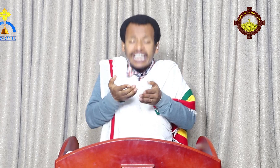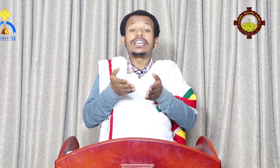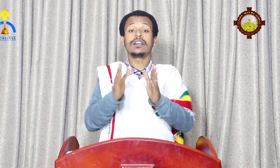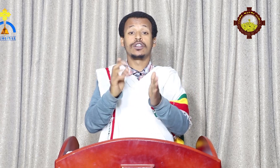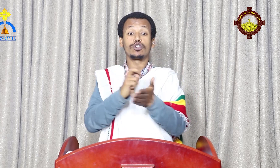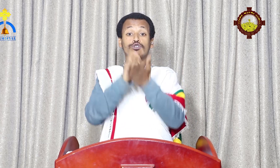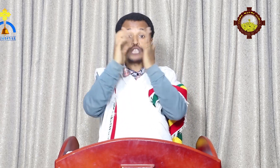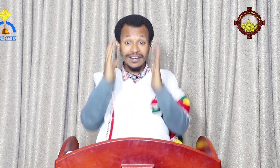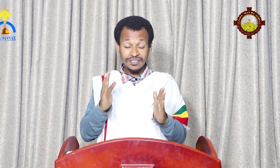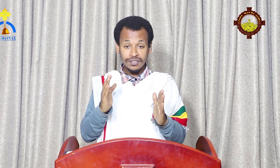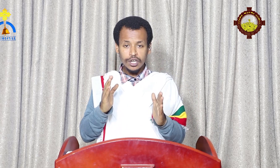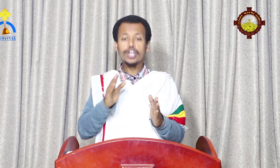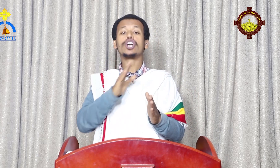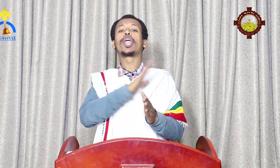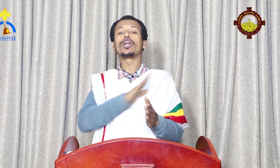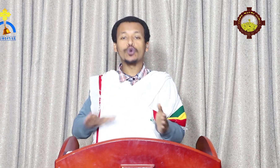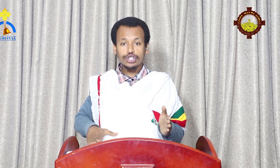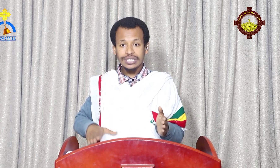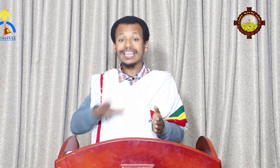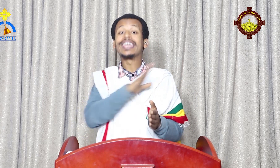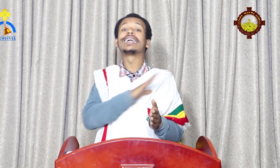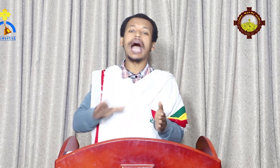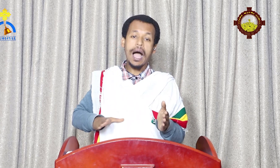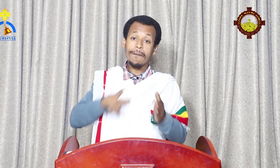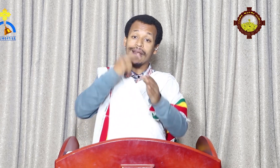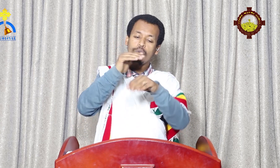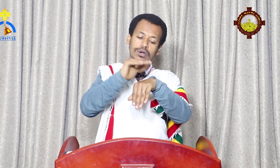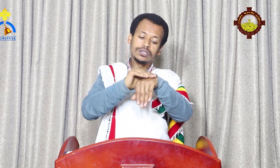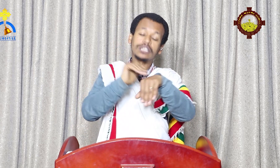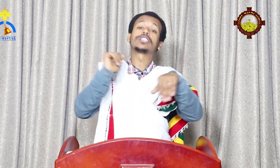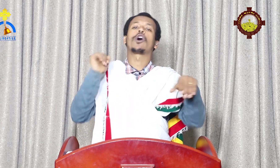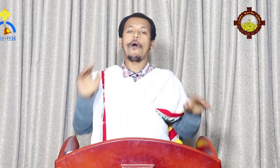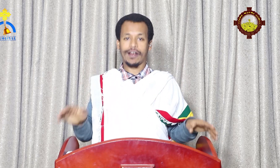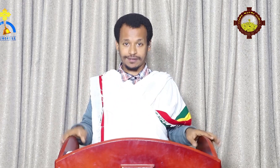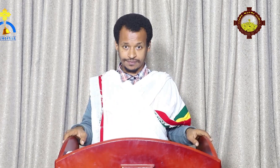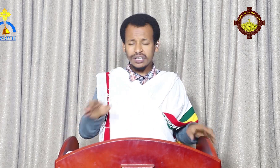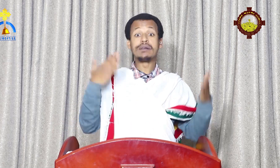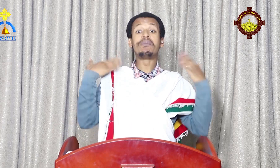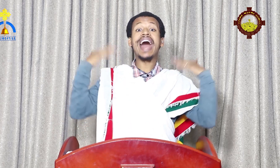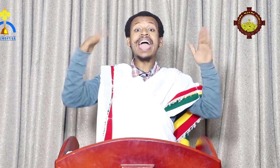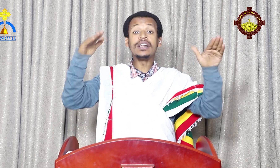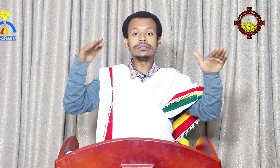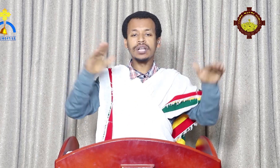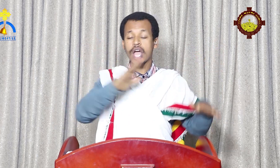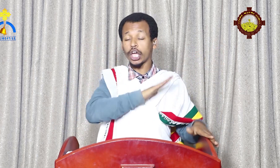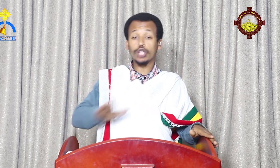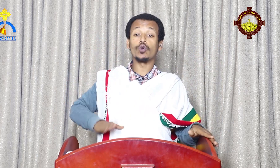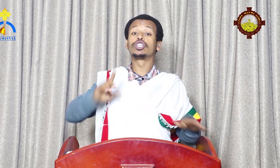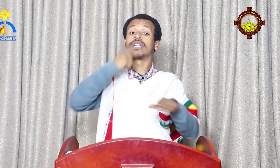ስለፈቀደ ቅዱሳንን ጌቶች ጌታ ብለው ተጠርተዋል። መላእክትም ጌቶች